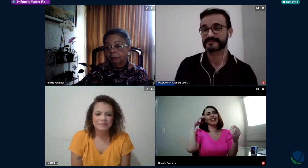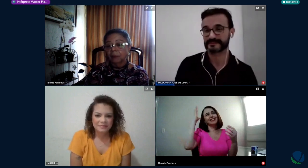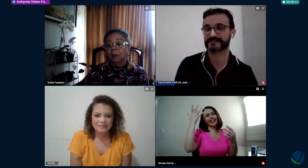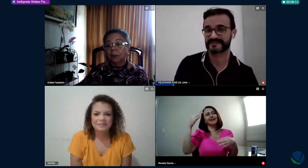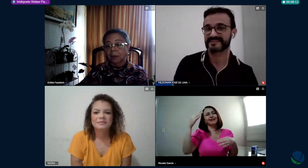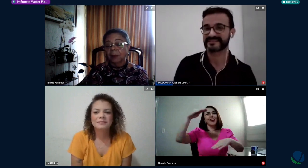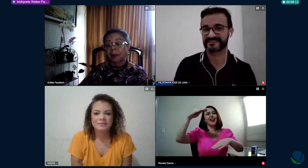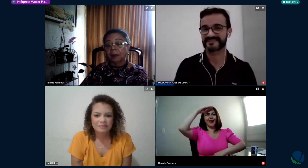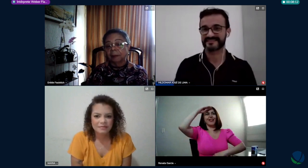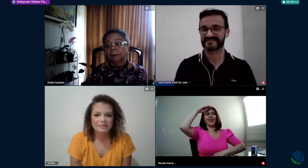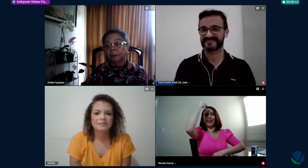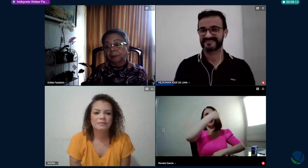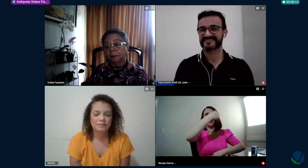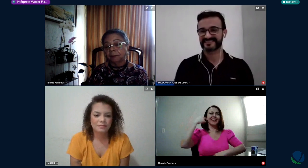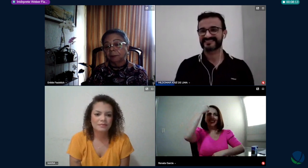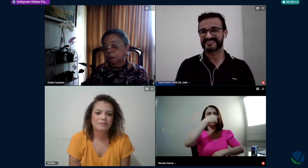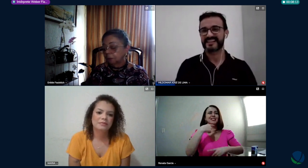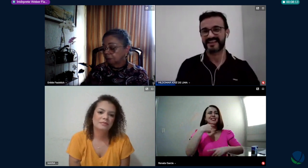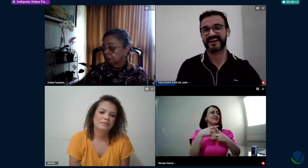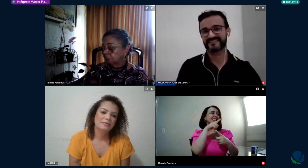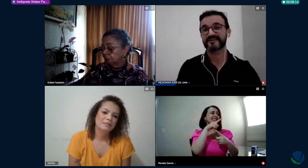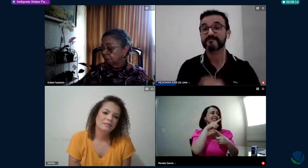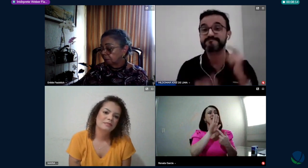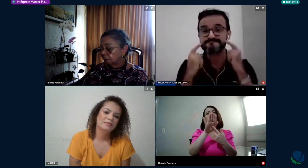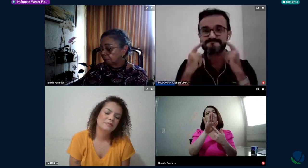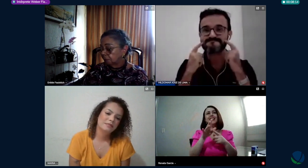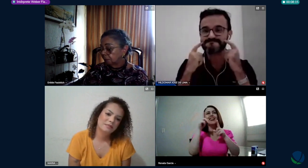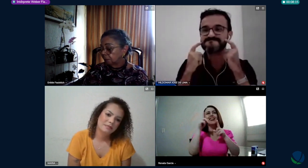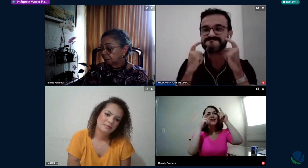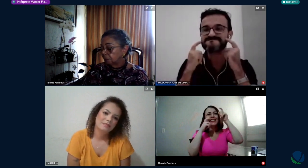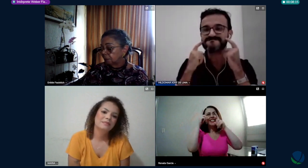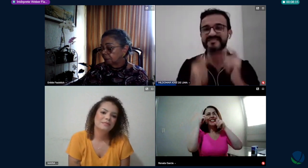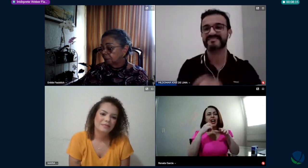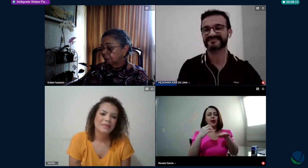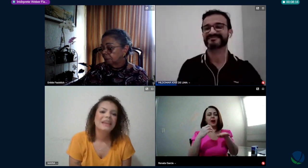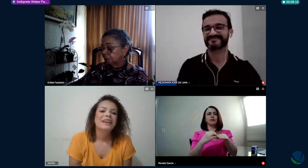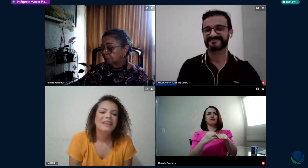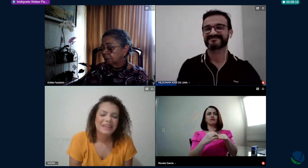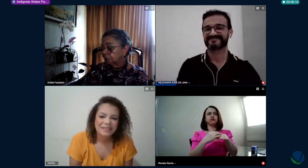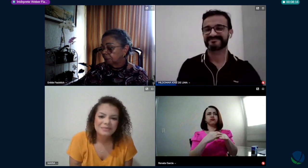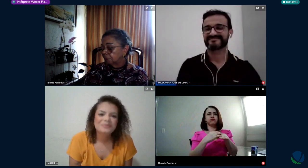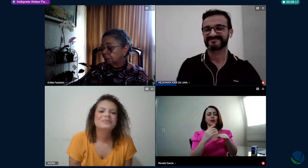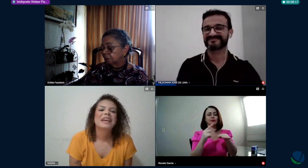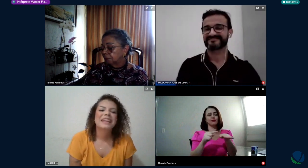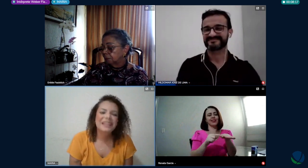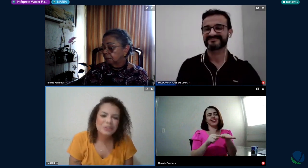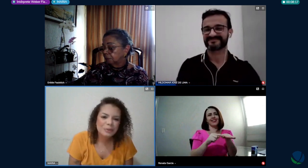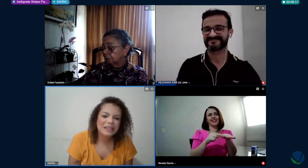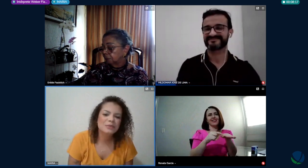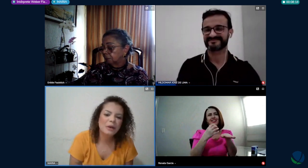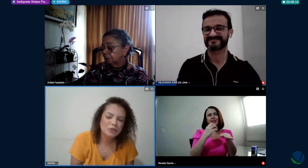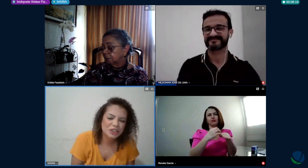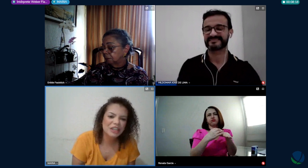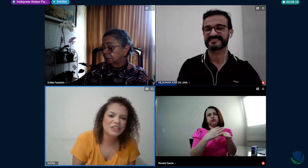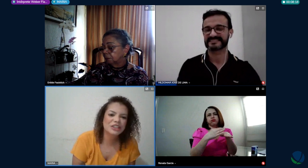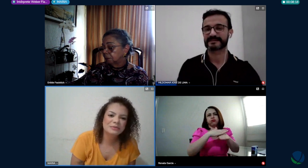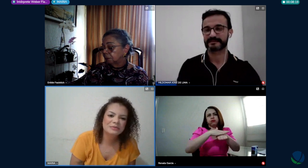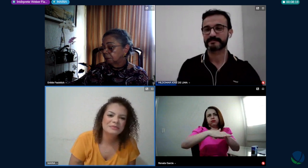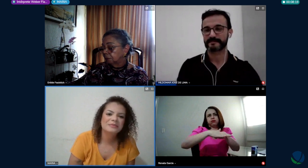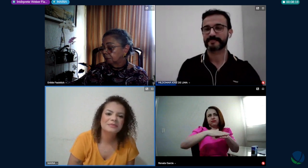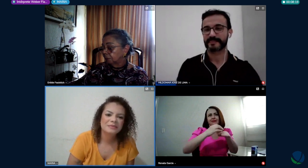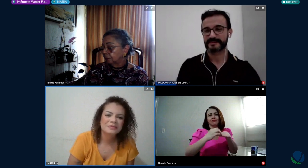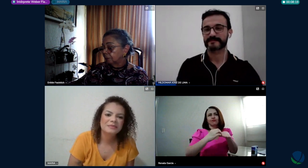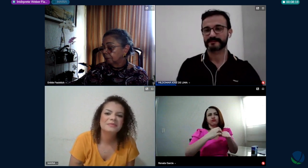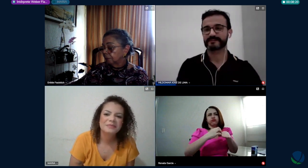faça, que a imagem mostre essa expressão no manual, né, do inflar das bochechas. E aí essa expressão vai ser muito